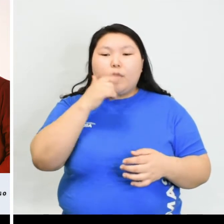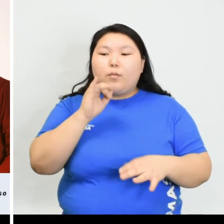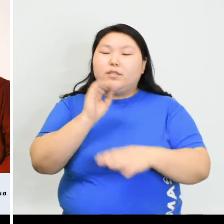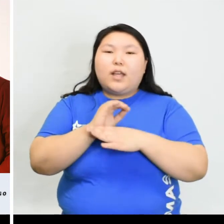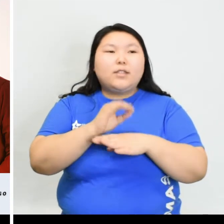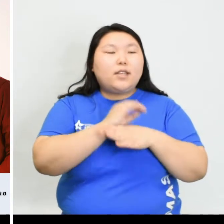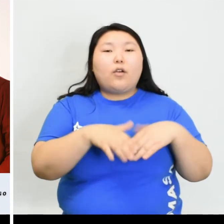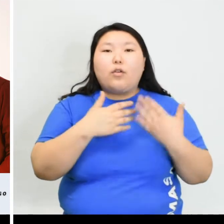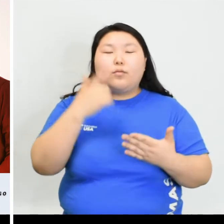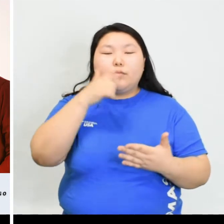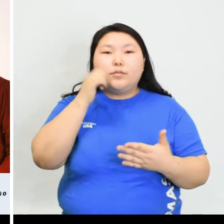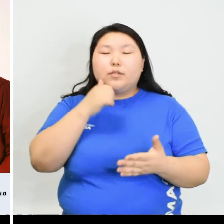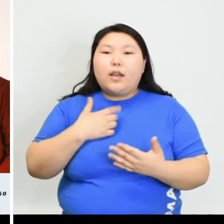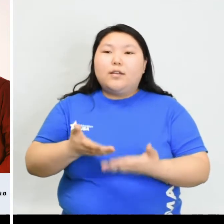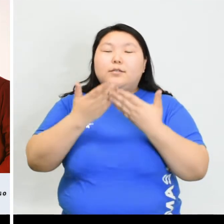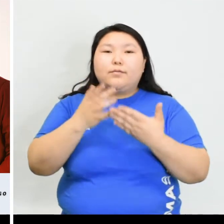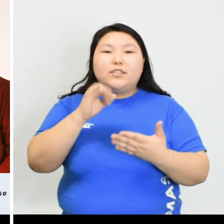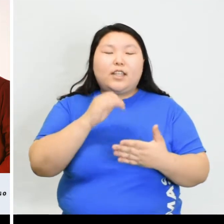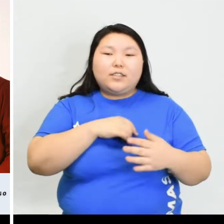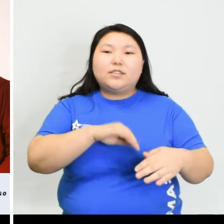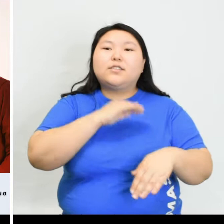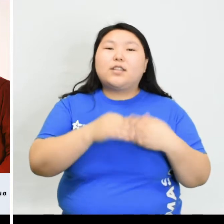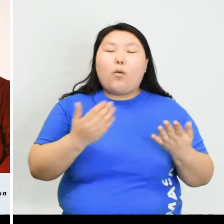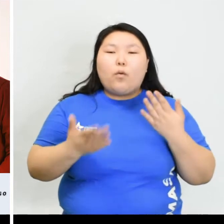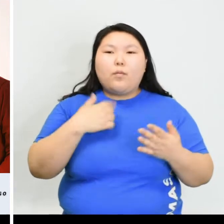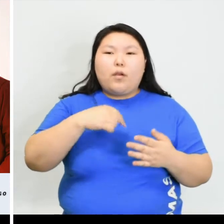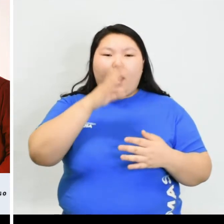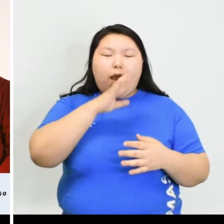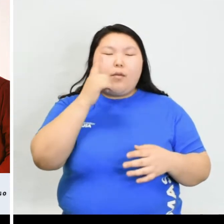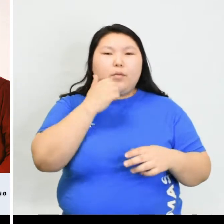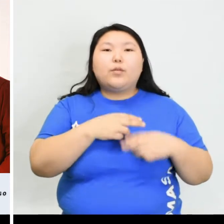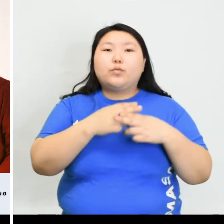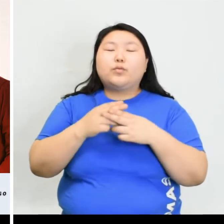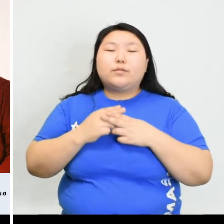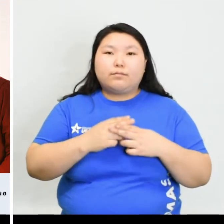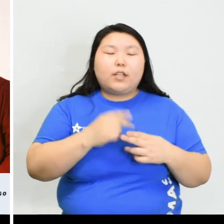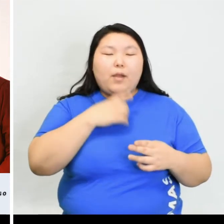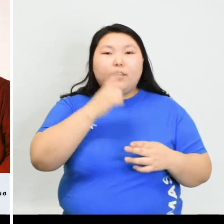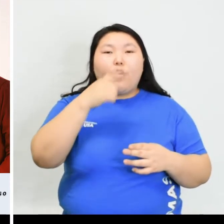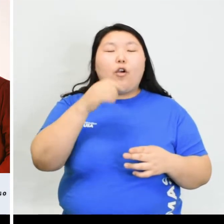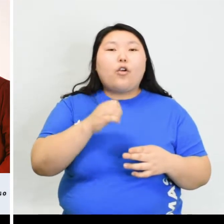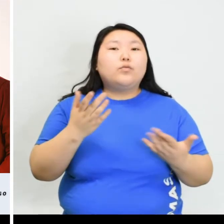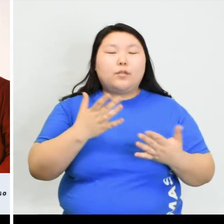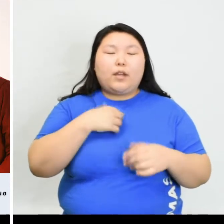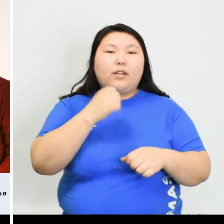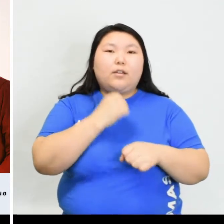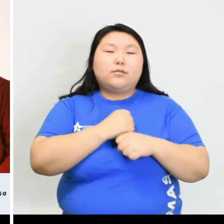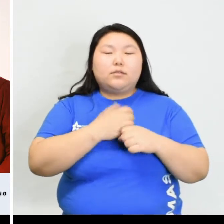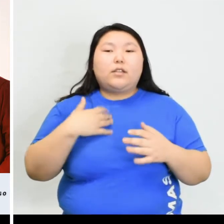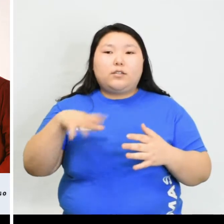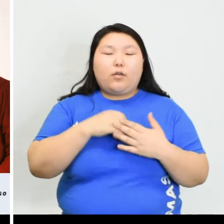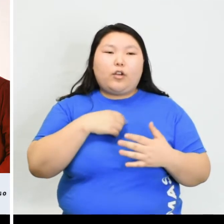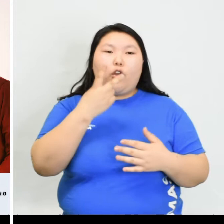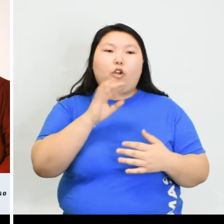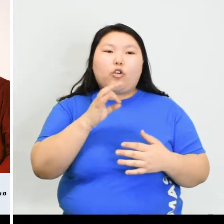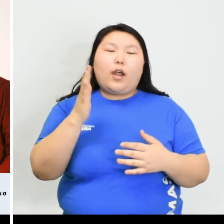те. Бивинийг авч явах яаж энийг давх хөө гэдэгтэр бивинт амар тасалдаг. Тэгээд манай нэг гоё юм болохоор манай ангид чинь баг